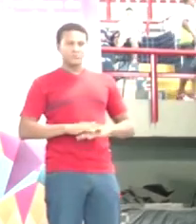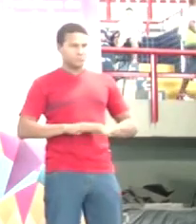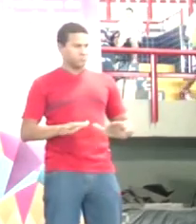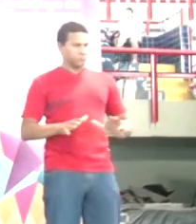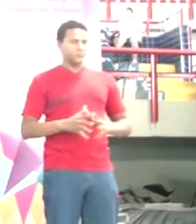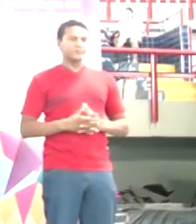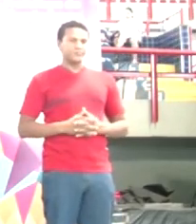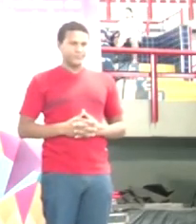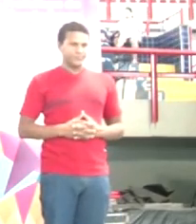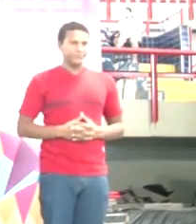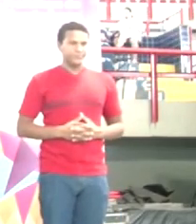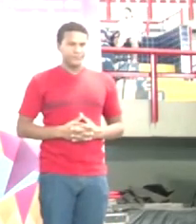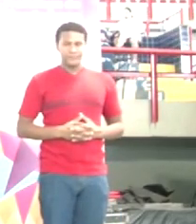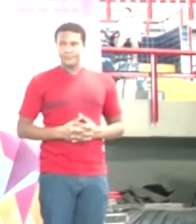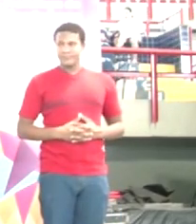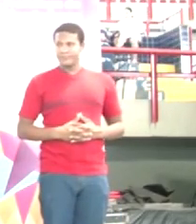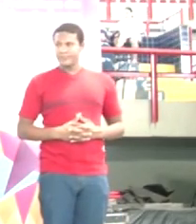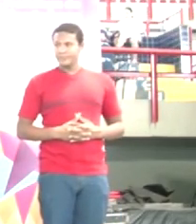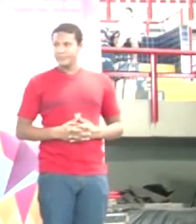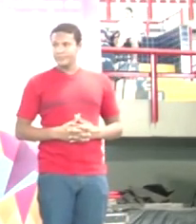quadro aí.